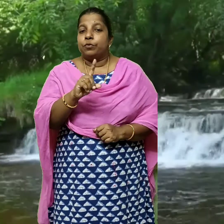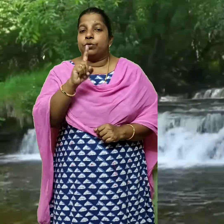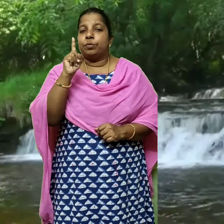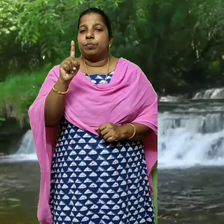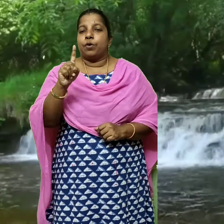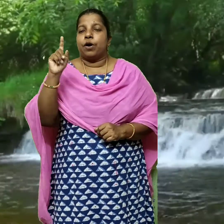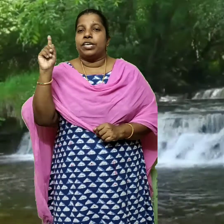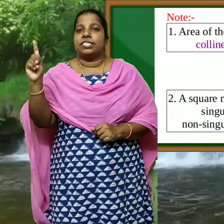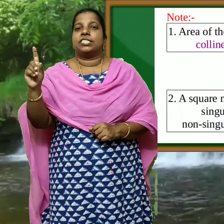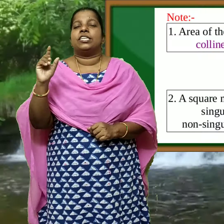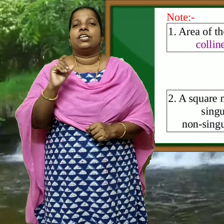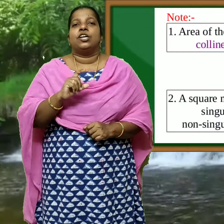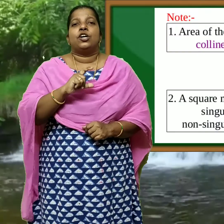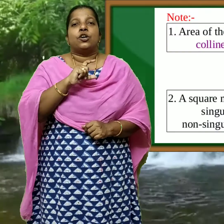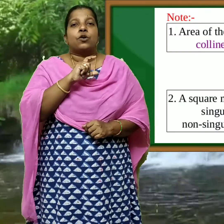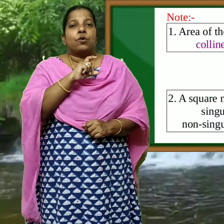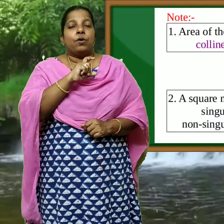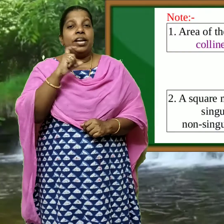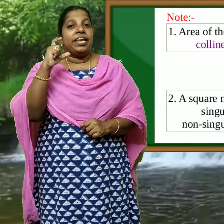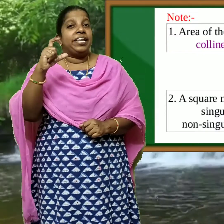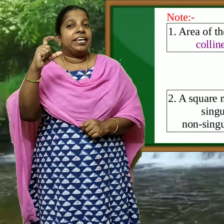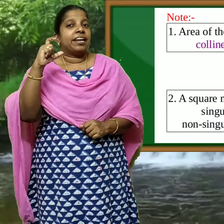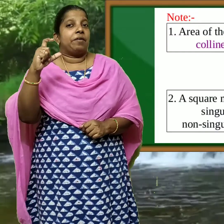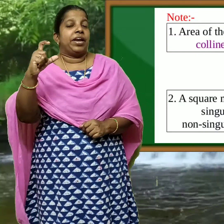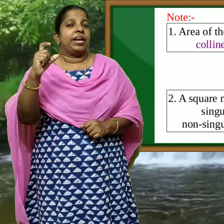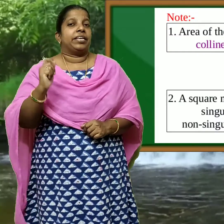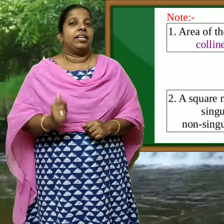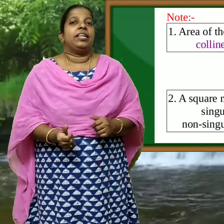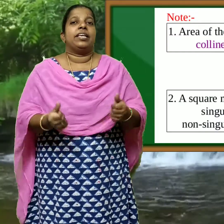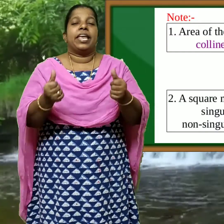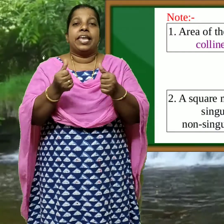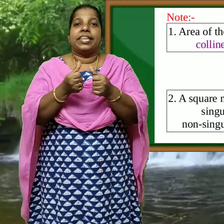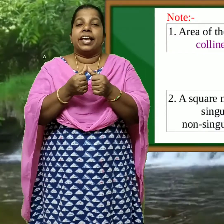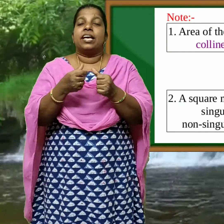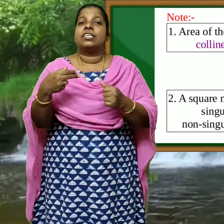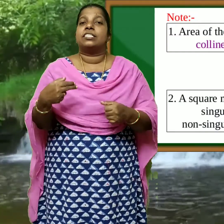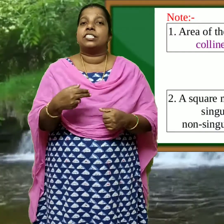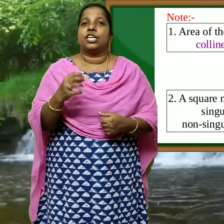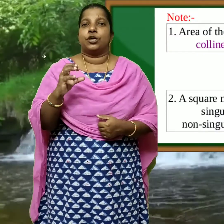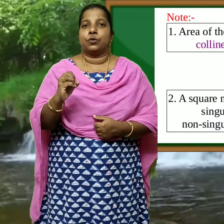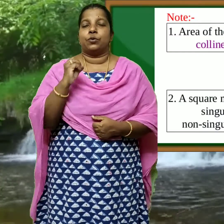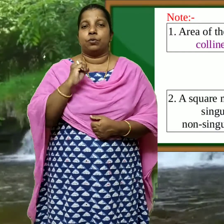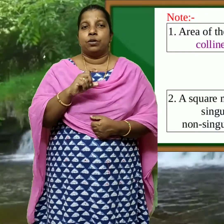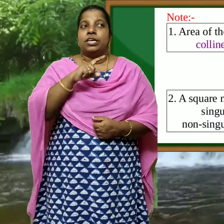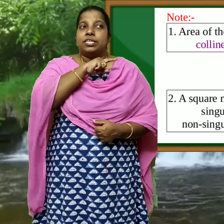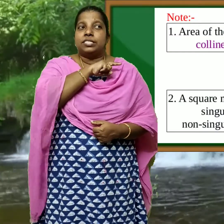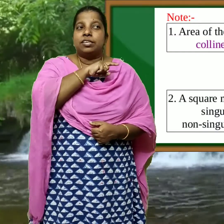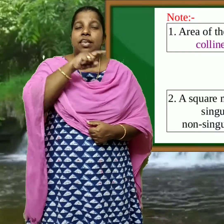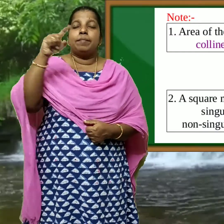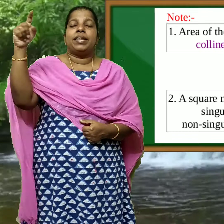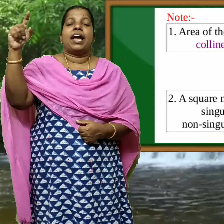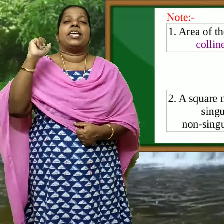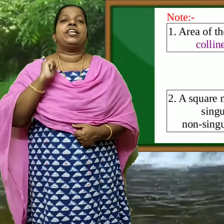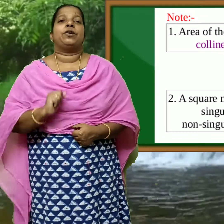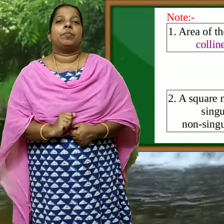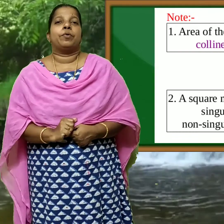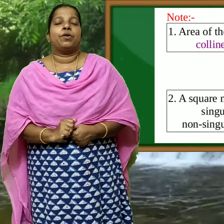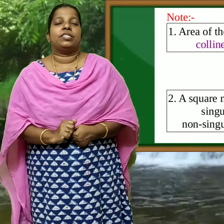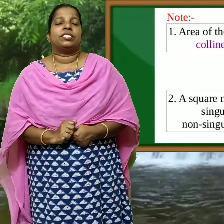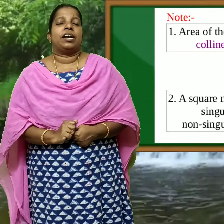അതുപോലെ 3 പോയിൻറ്റ്സ് കൊളീനിയർ ആവുകയാണെങ്കിൽ ഏരിയ ഈക്വൽ ടു 0. സെയിം